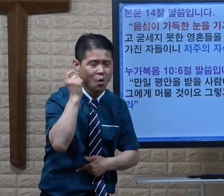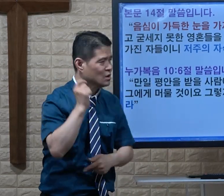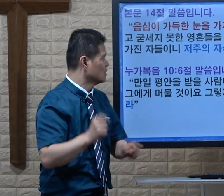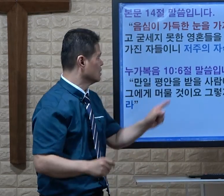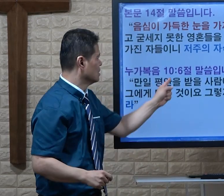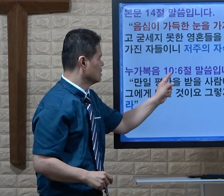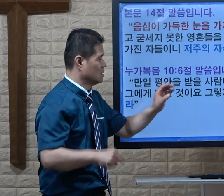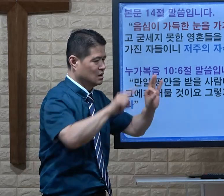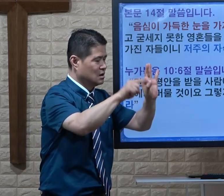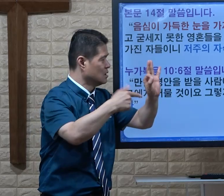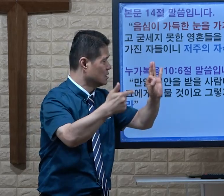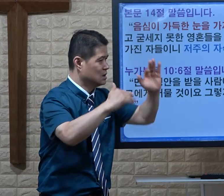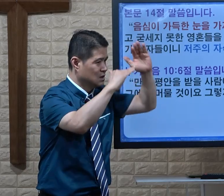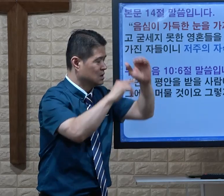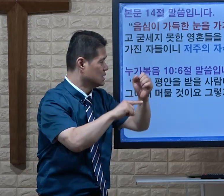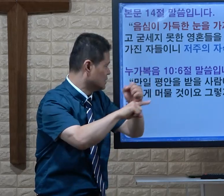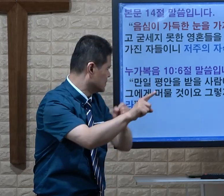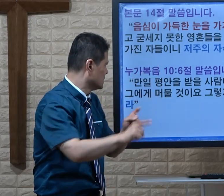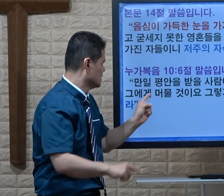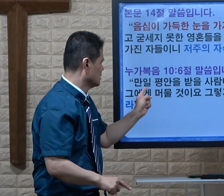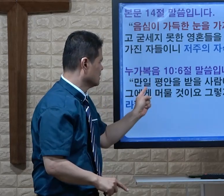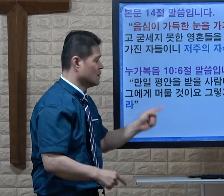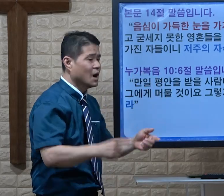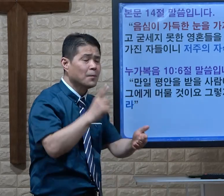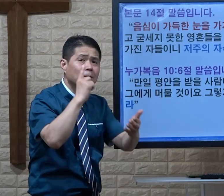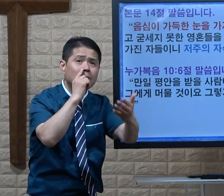누가복음 10장 6절 말씀을 보면